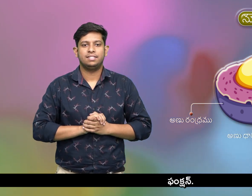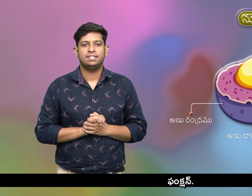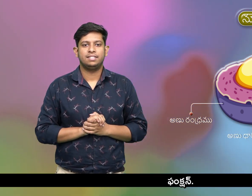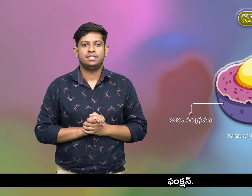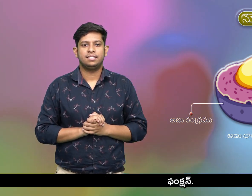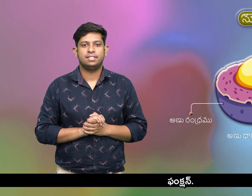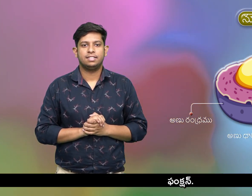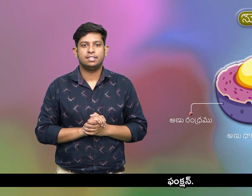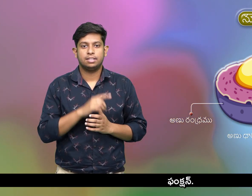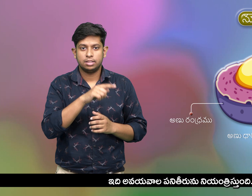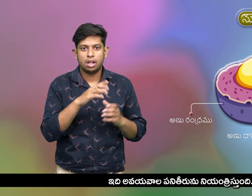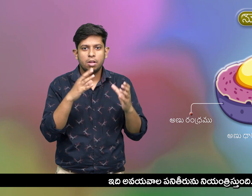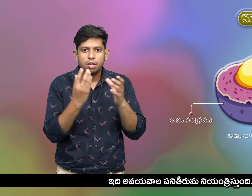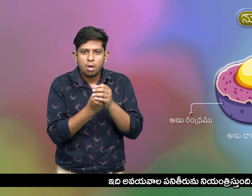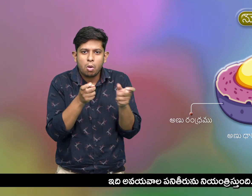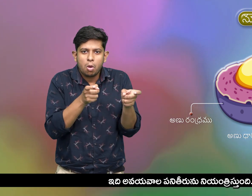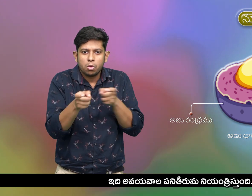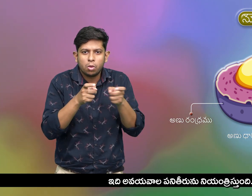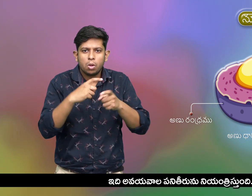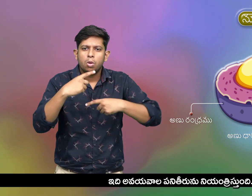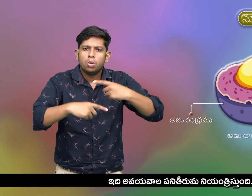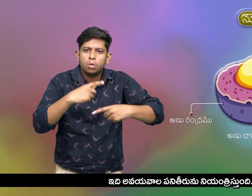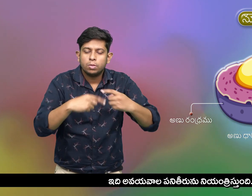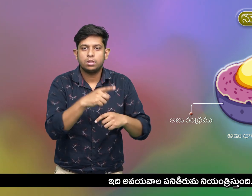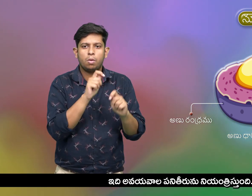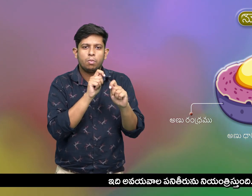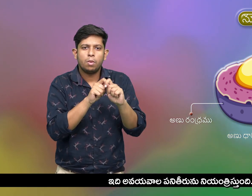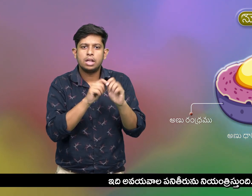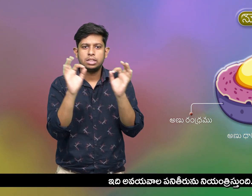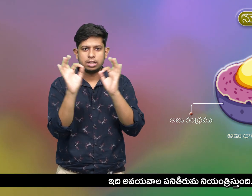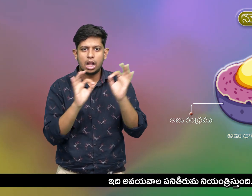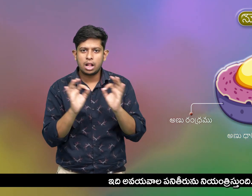ఫంక్షన్ ఇది అవయవాల పనితీరును నియంత్రిస్తుంది.